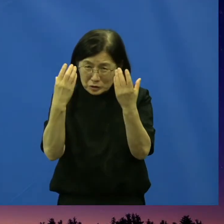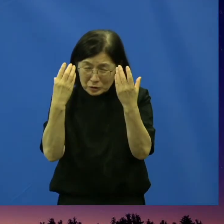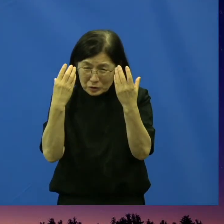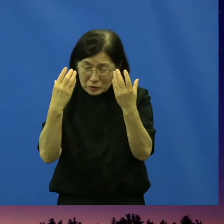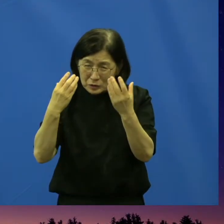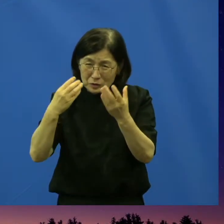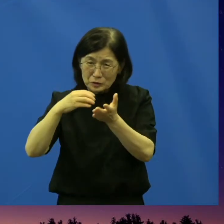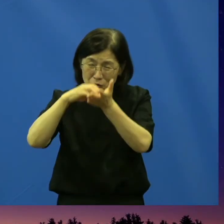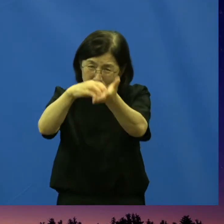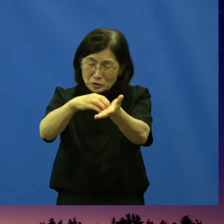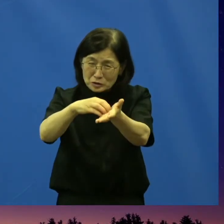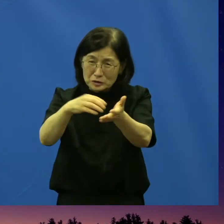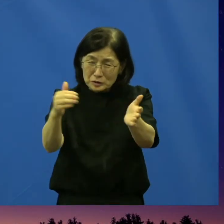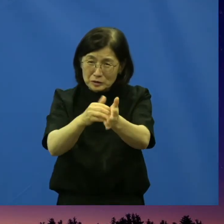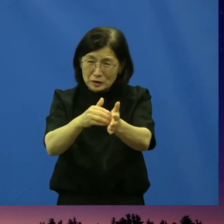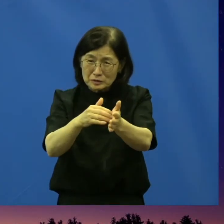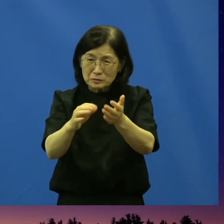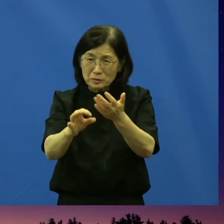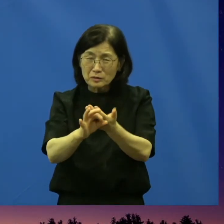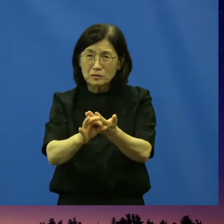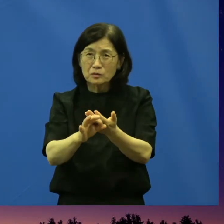돼가 막 나오는 사람도 있는데,